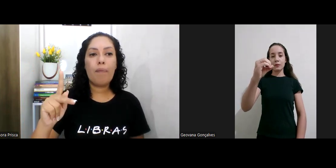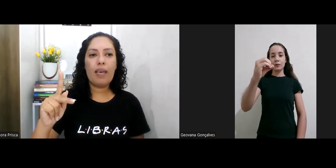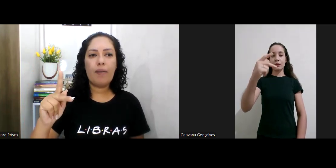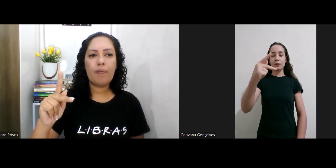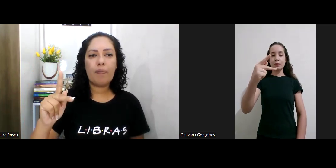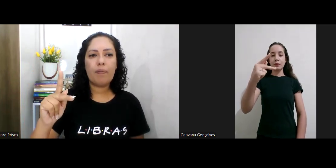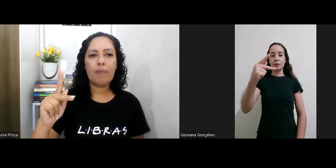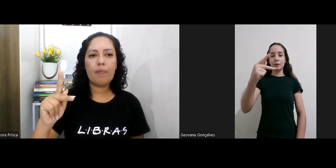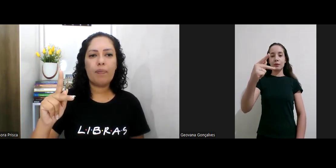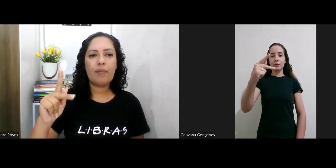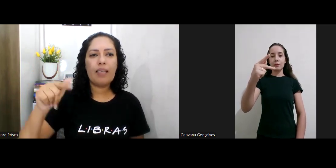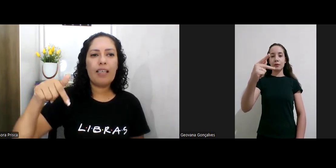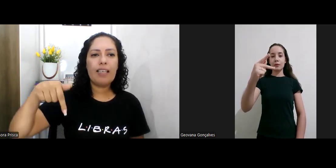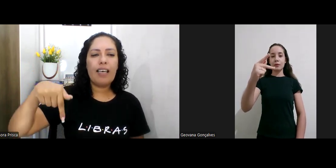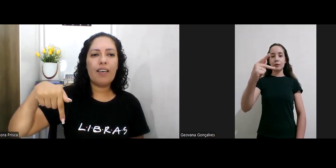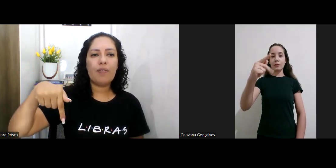P,